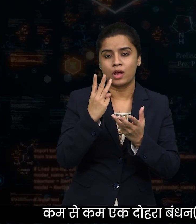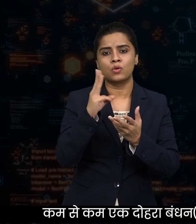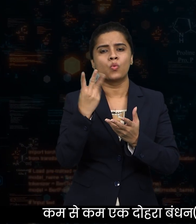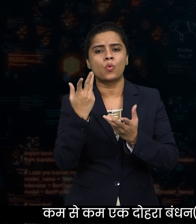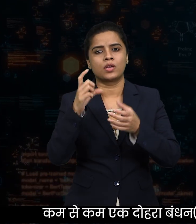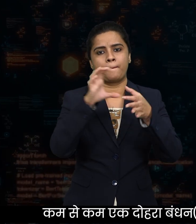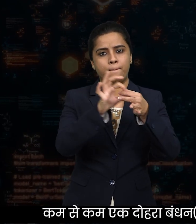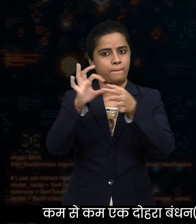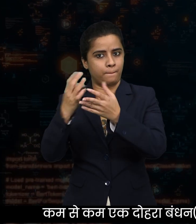है।